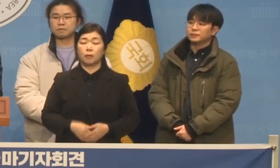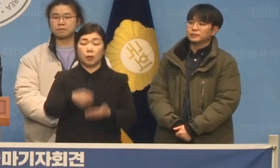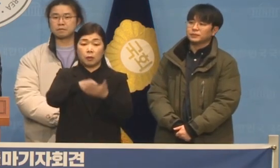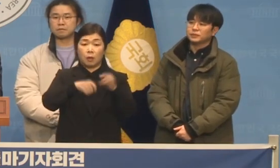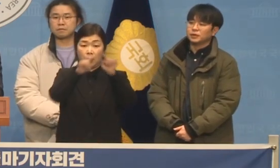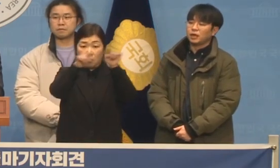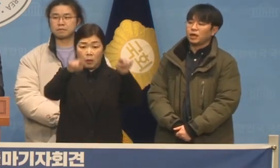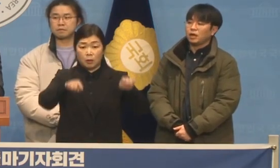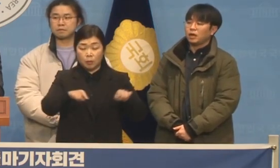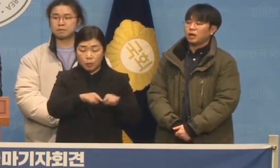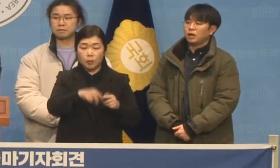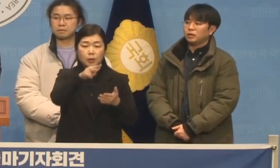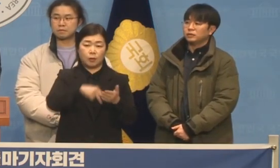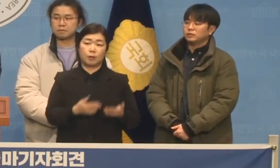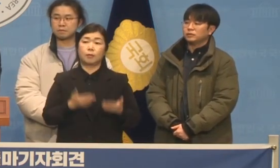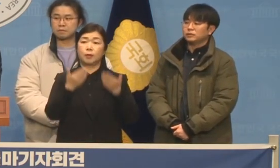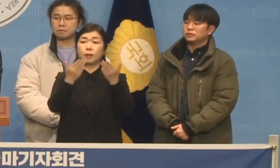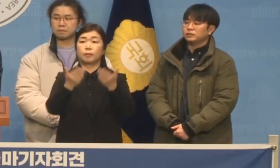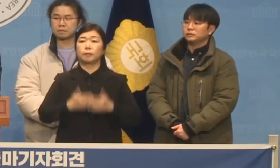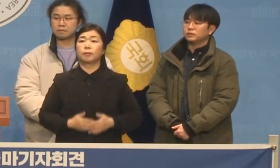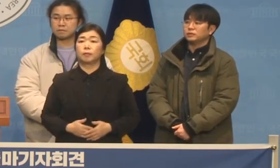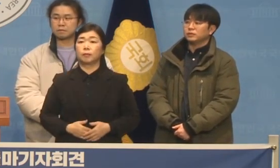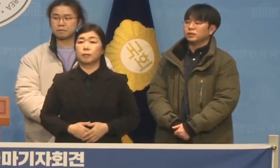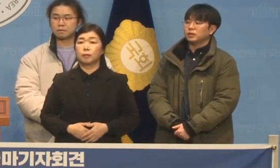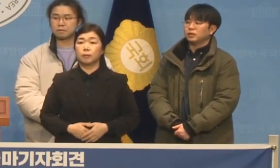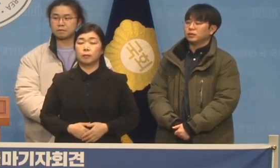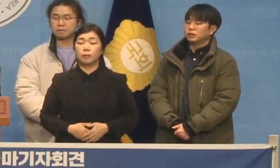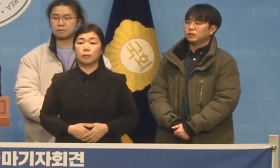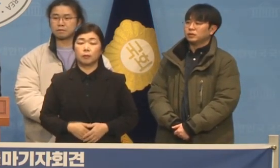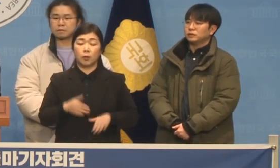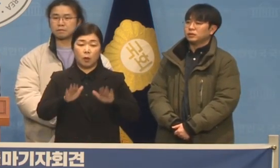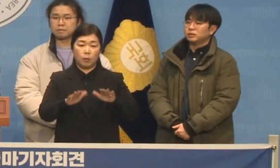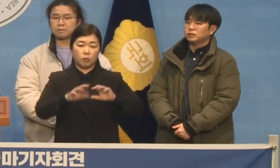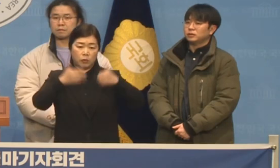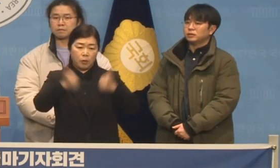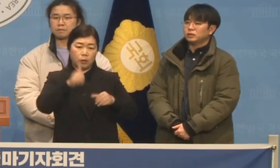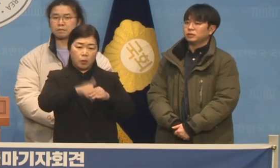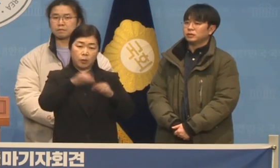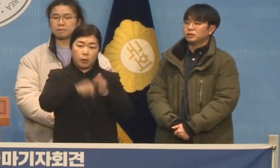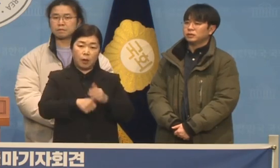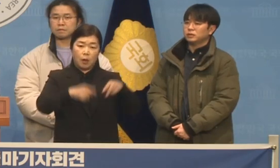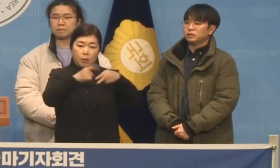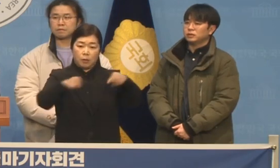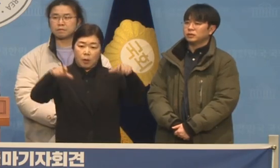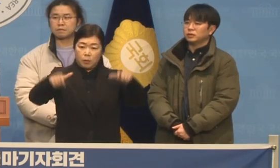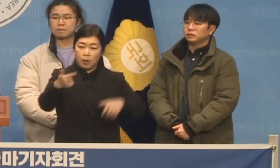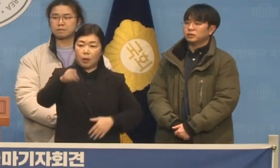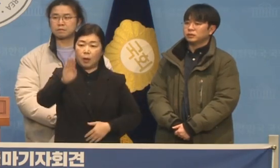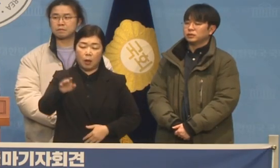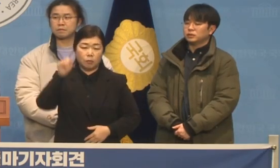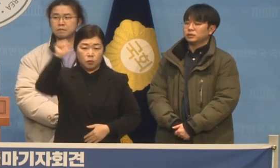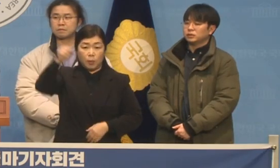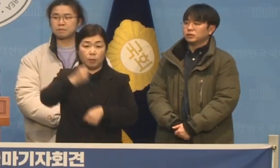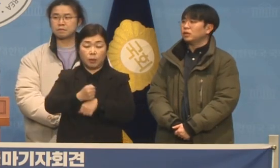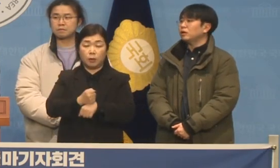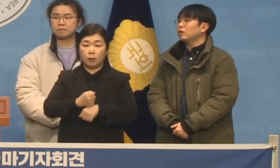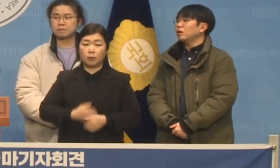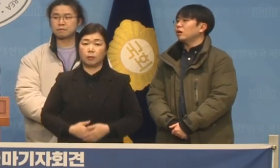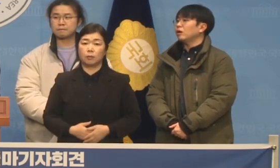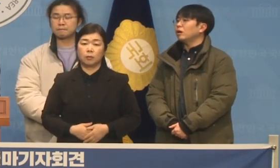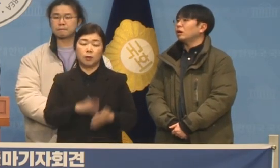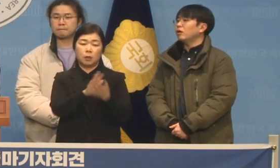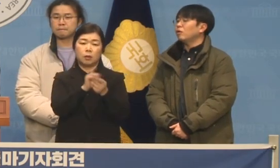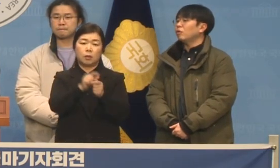기자회견문 읽도록 하겠습니다. 저는 이번 총선에서 서대문 갑 지역구에 출마합니다.